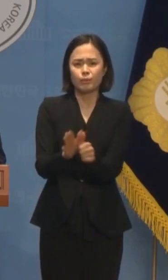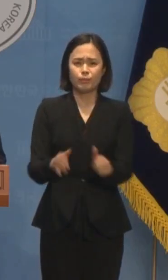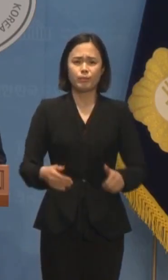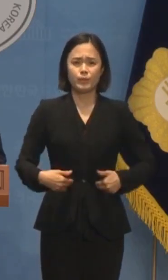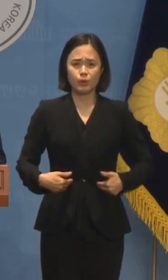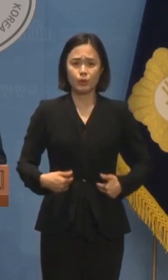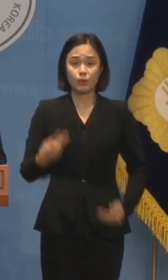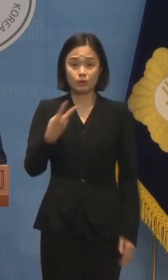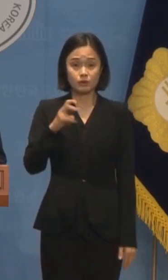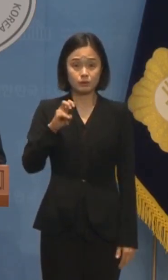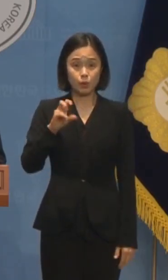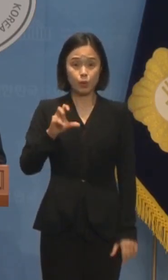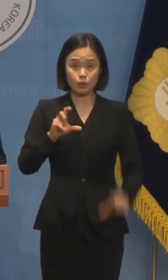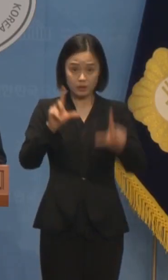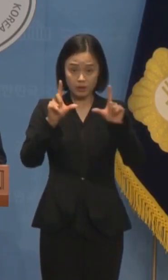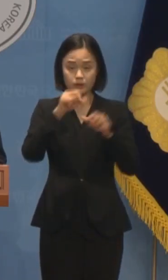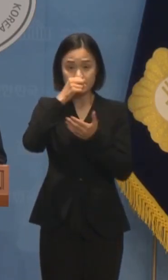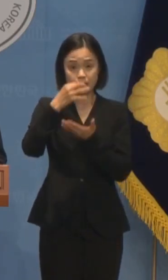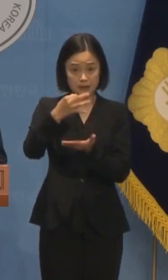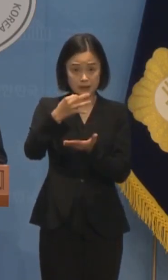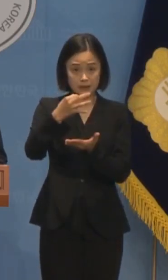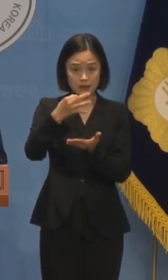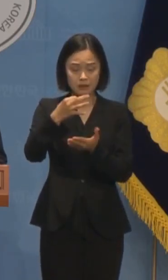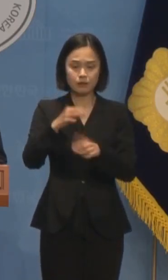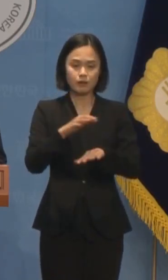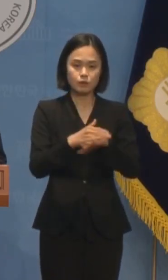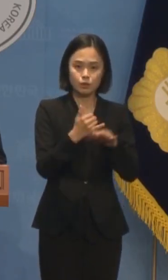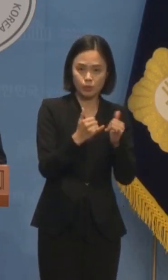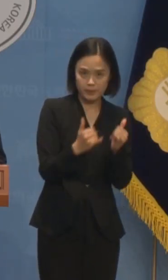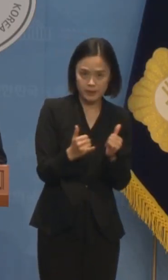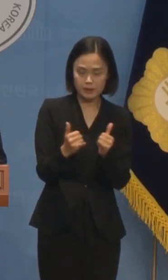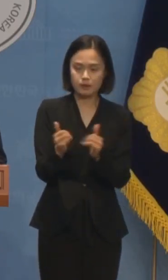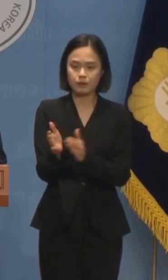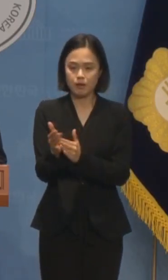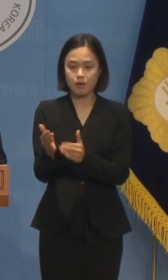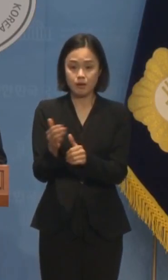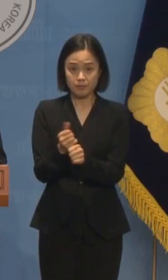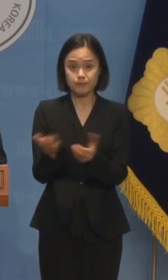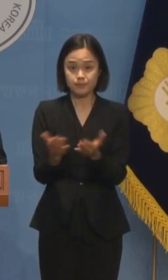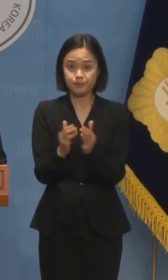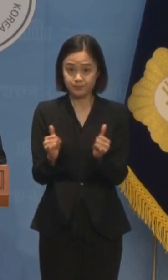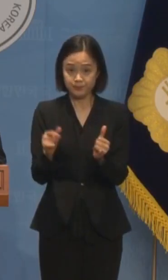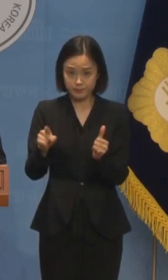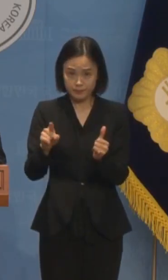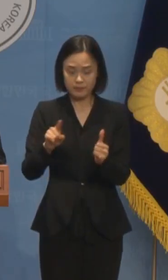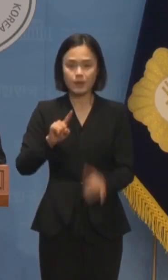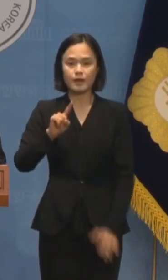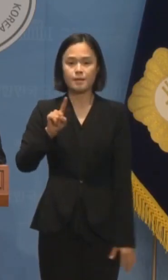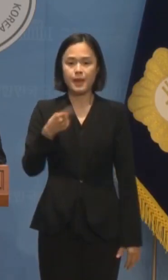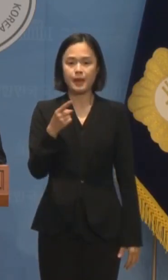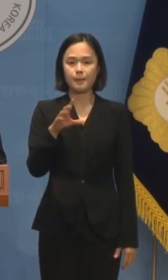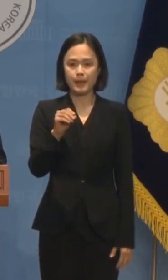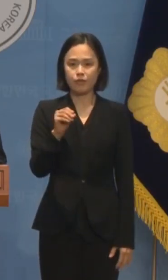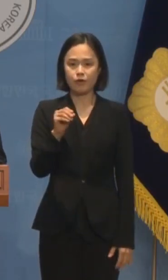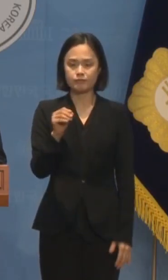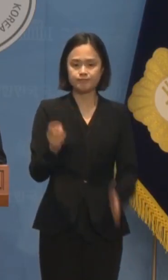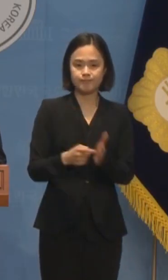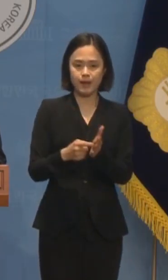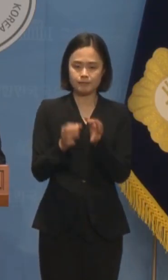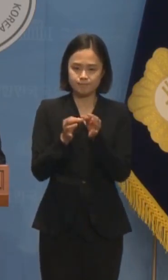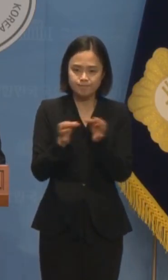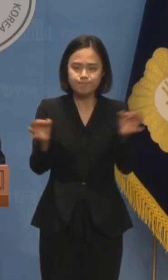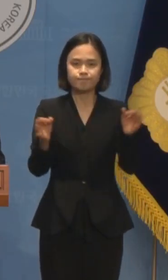2025년 예산에 농어민 기후재난기금 100만 원을 편성해야 합니다. 벼랑